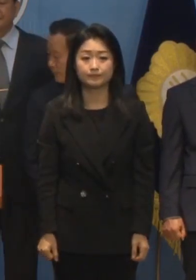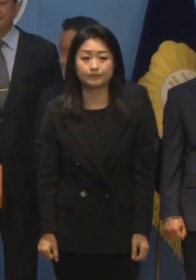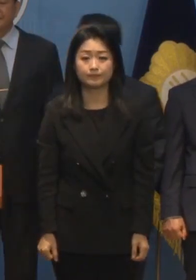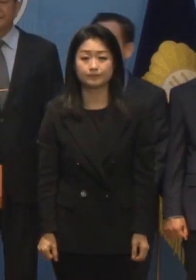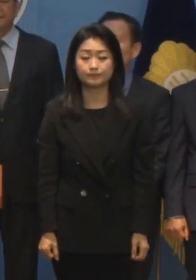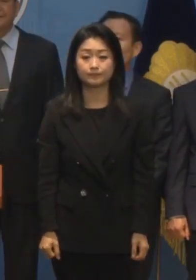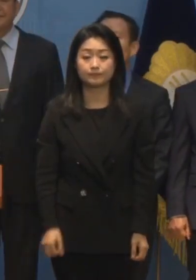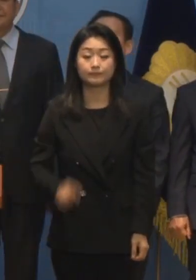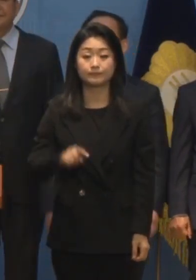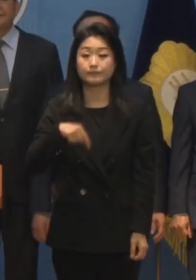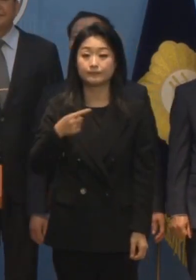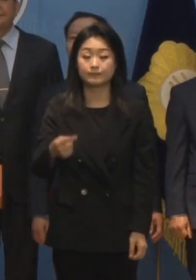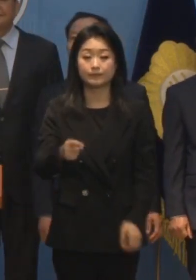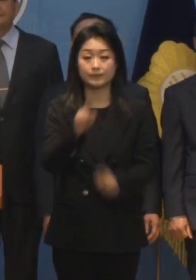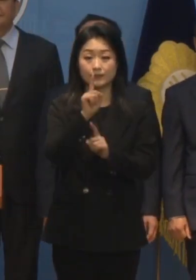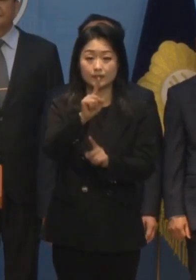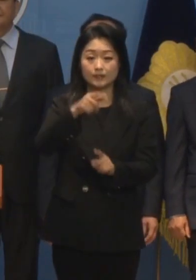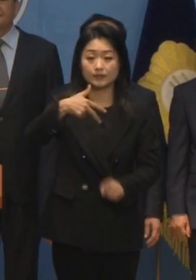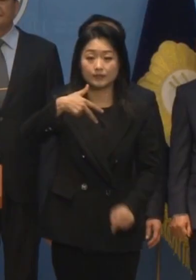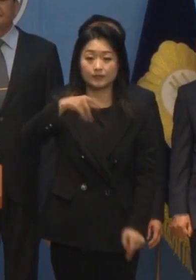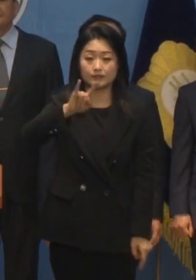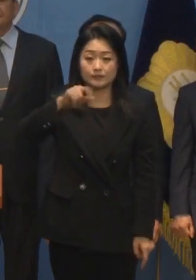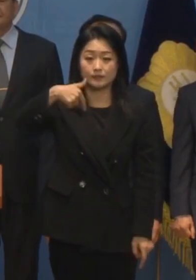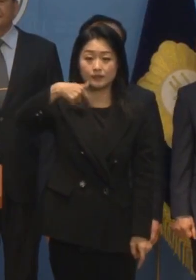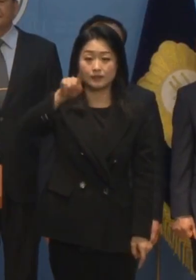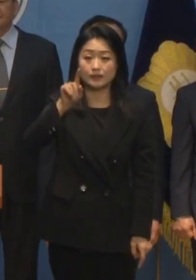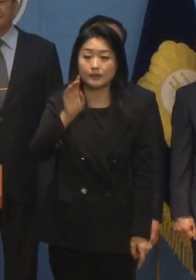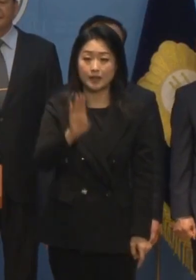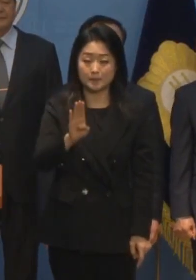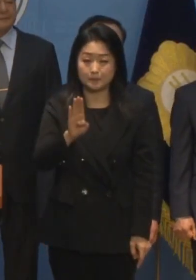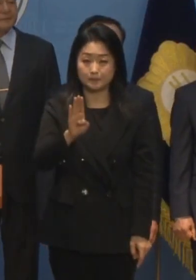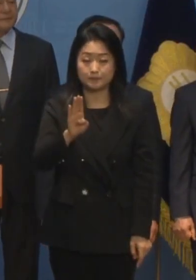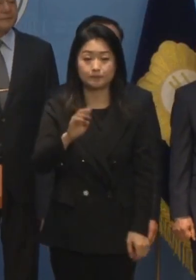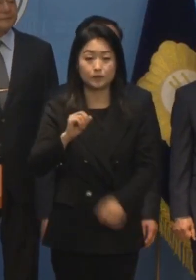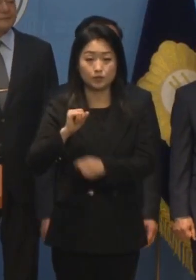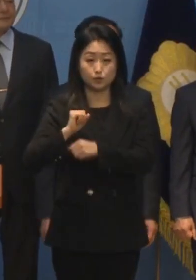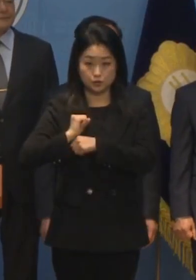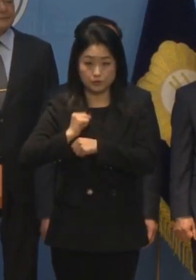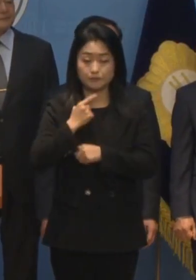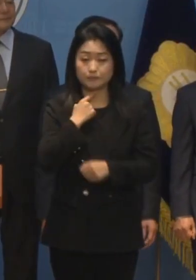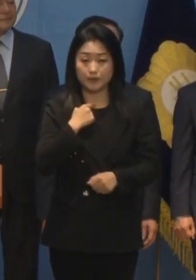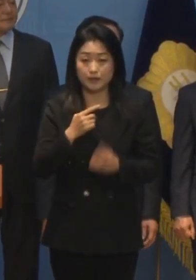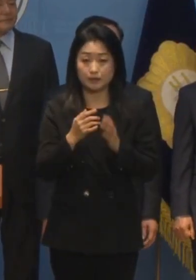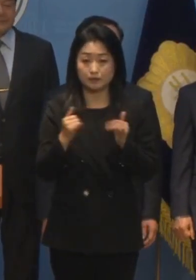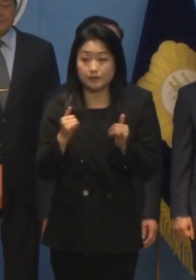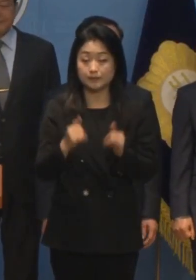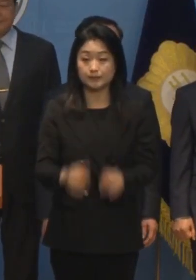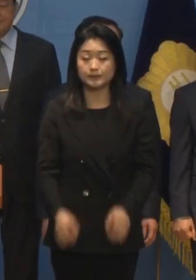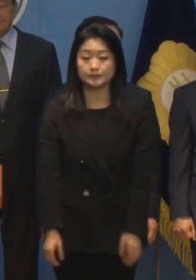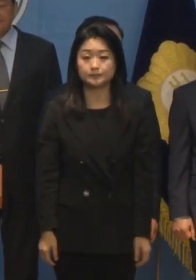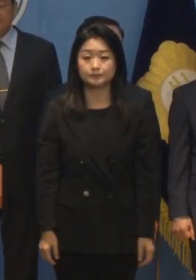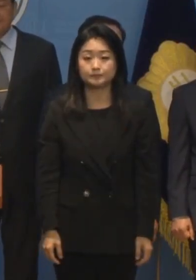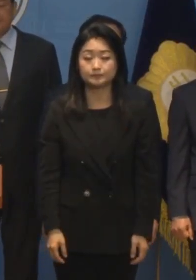네, 다음은 이재각 예비역 육군준장 말씀 있겠습니다.